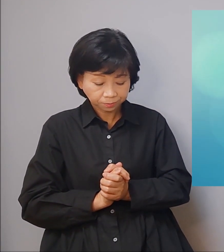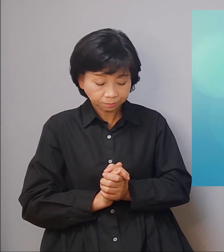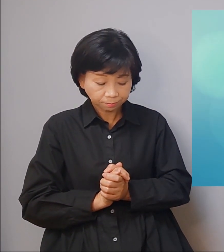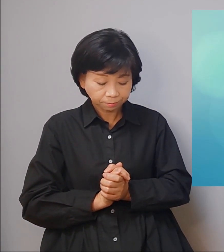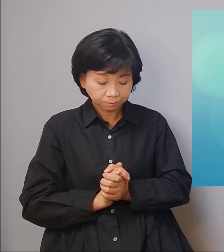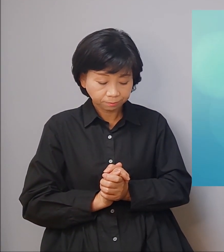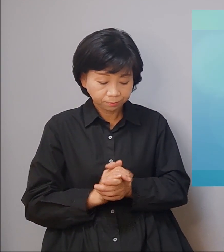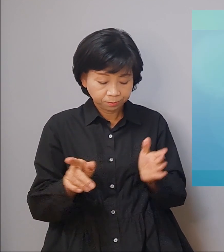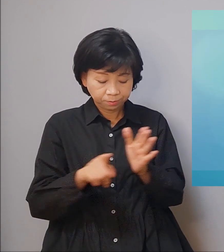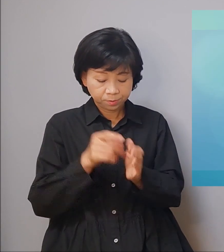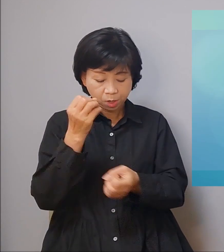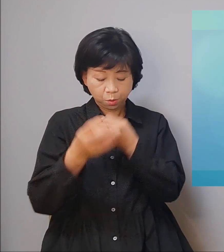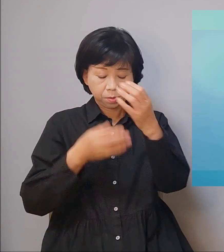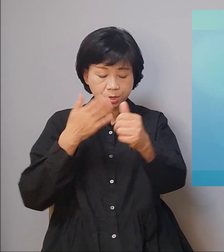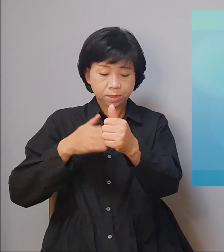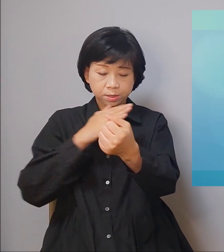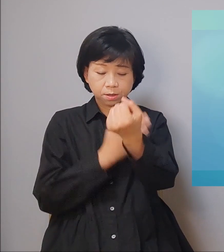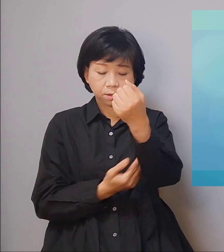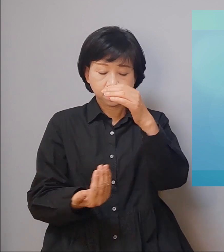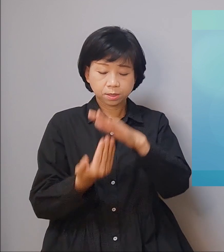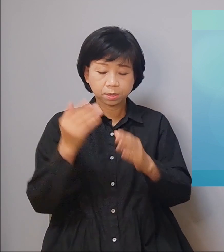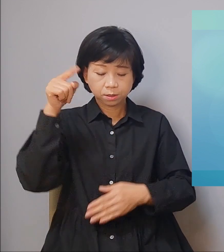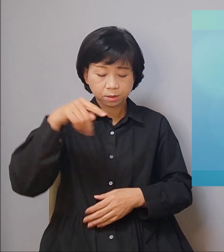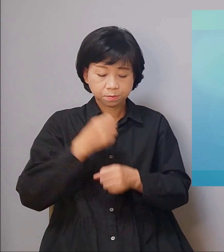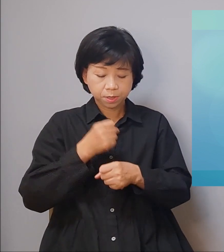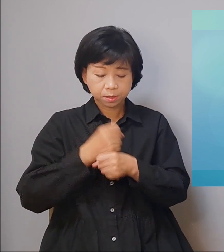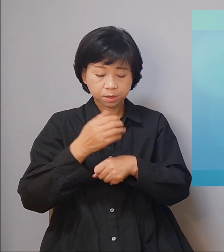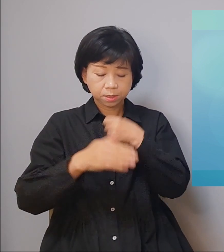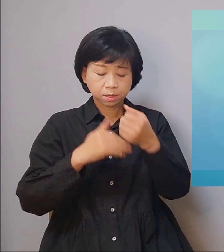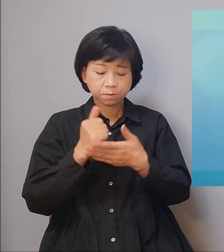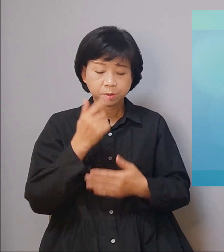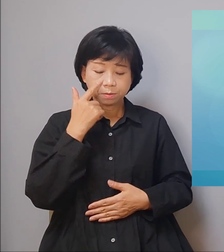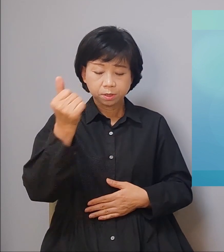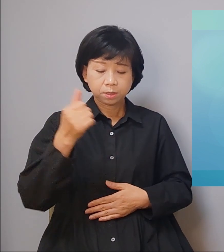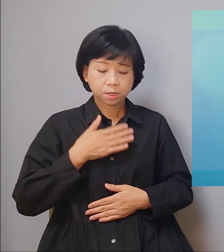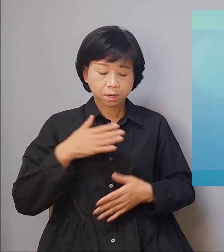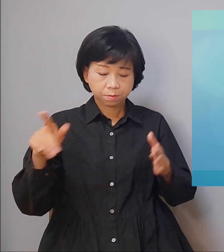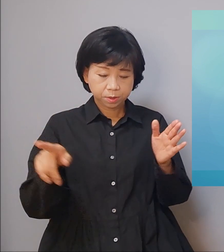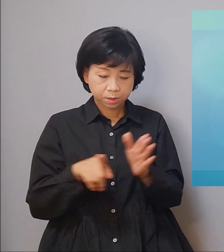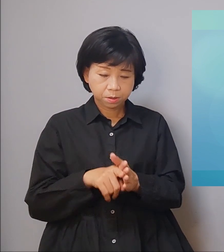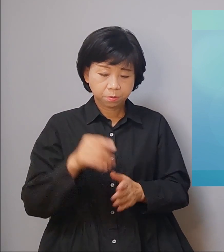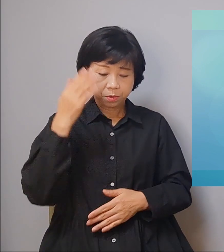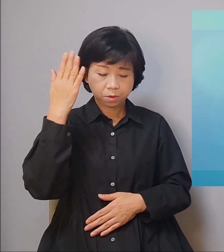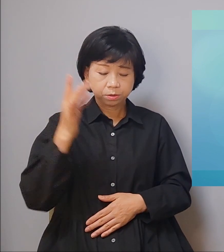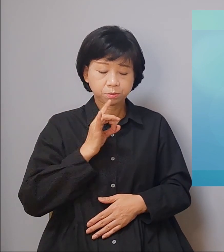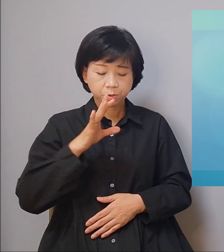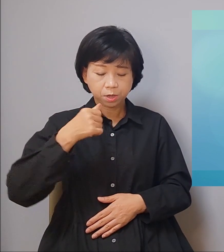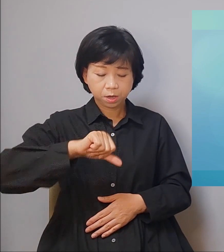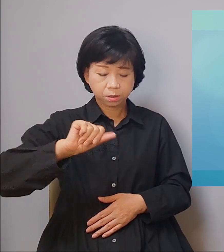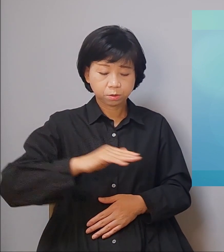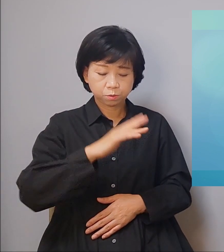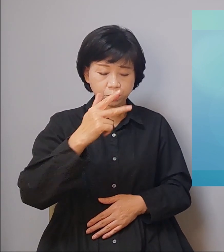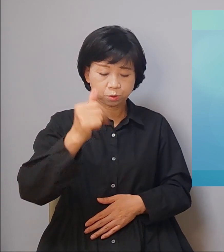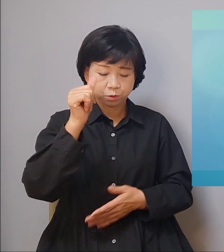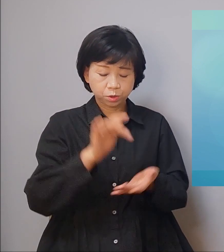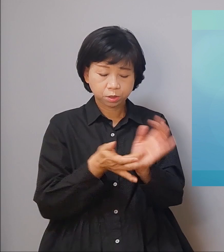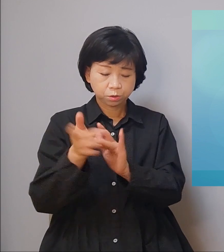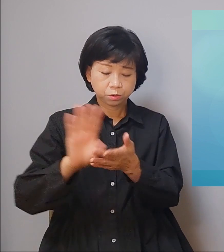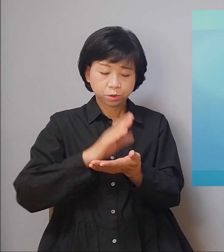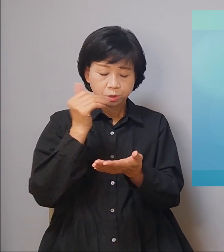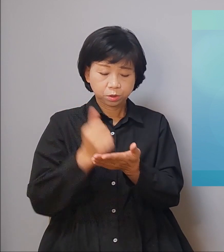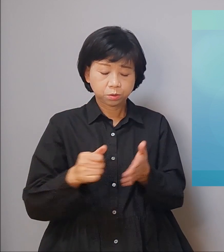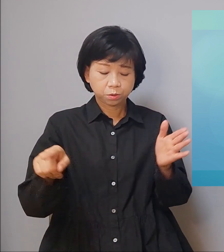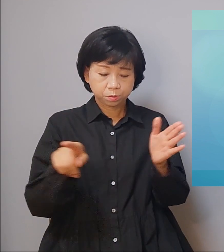아멘. 신앙 고백드립니다. 전능하사 천지를 만드신 하나님 아버지를 내가 믿사오며 그 외아들 우리 주